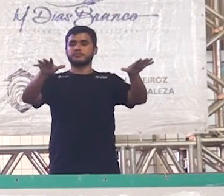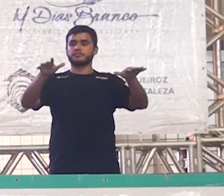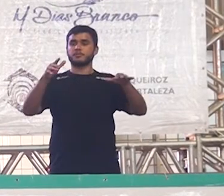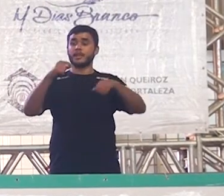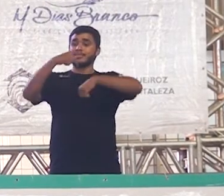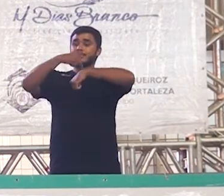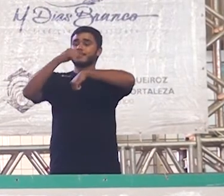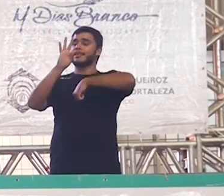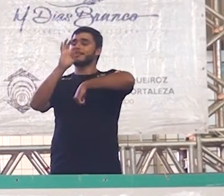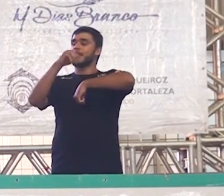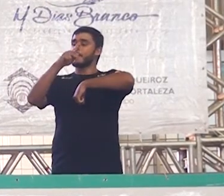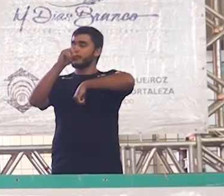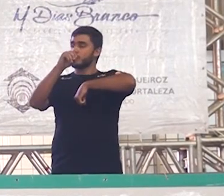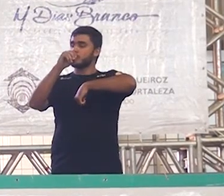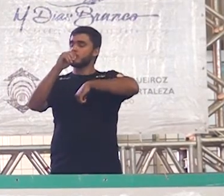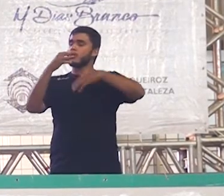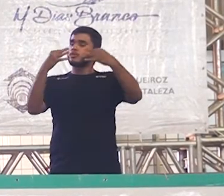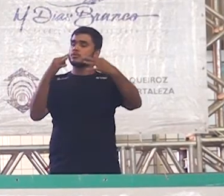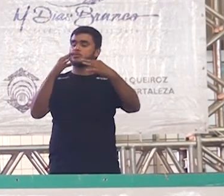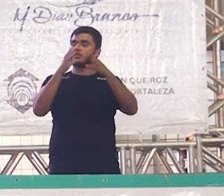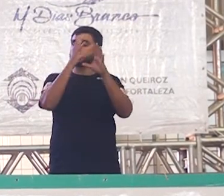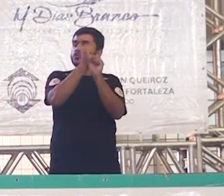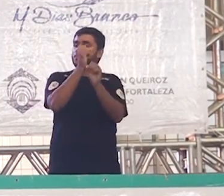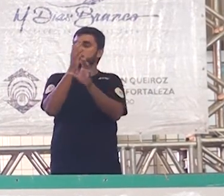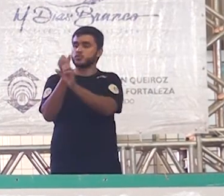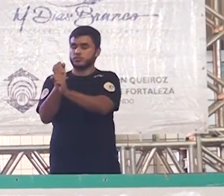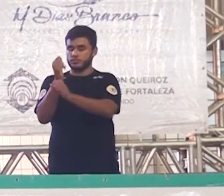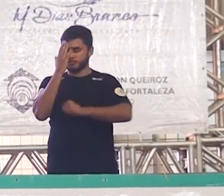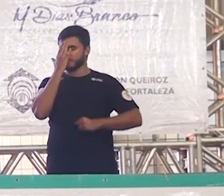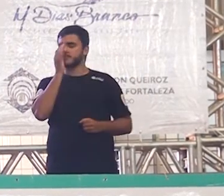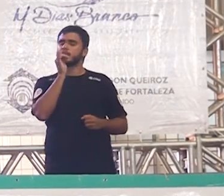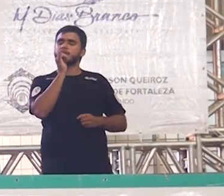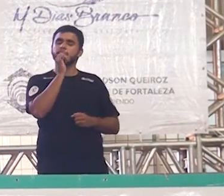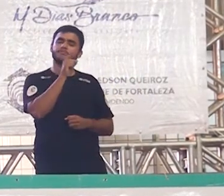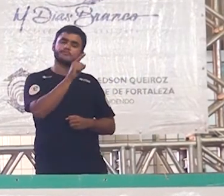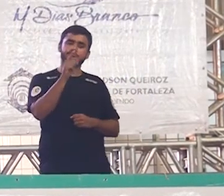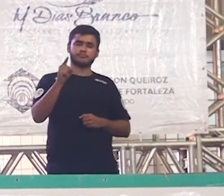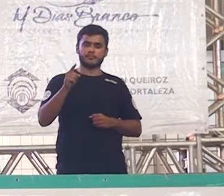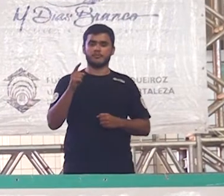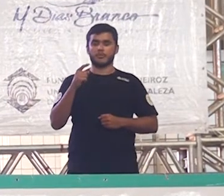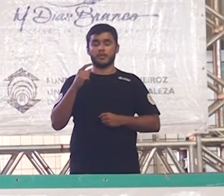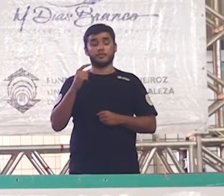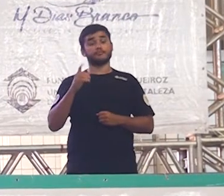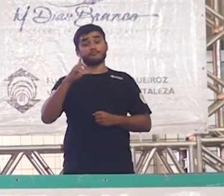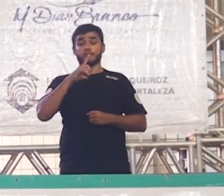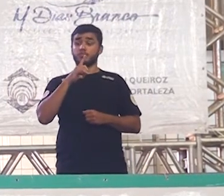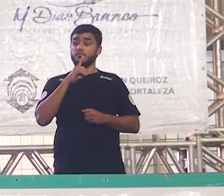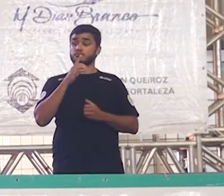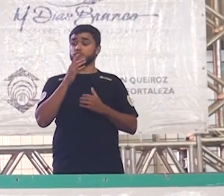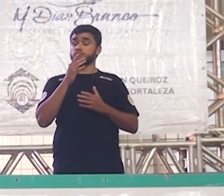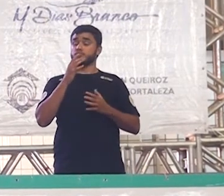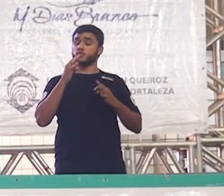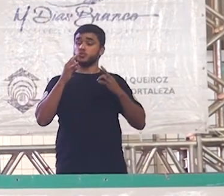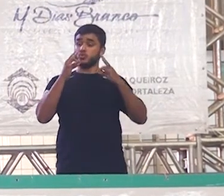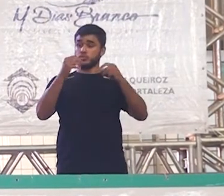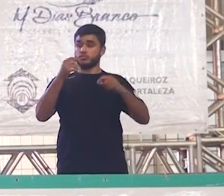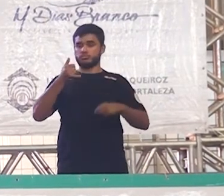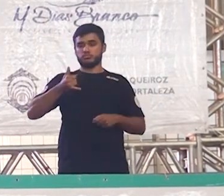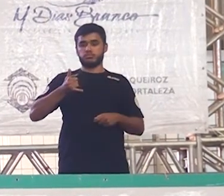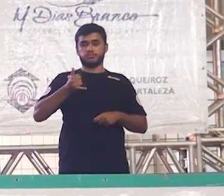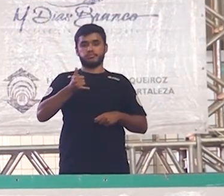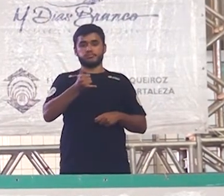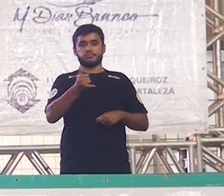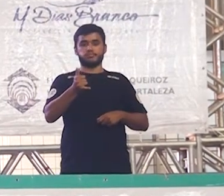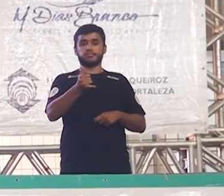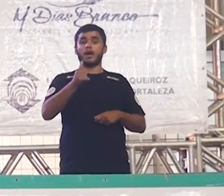tempos, como a gente fez nessa questão. É comum, por exemplo, ele dizer que você vai ter um submarino, e esse submarino